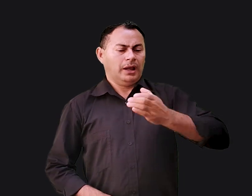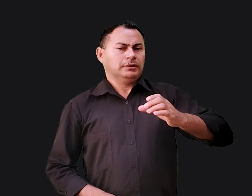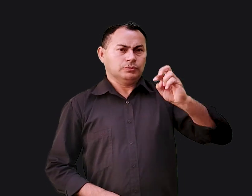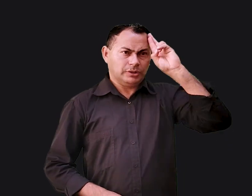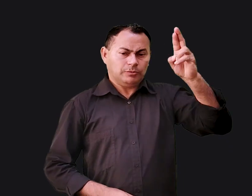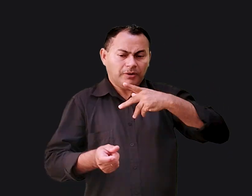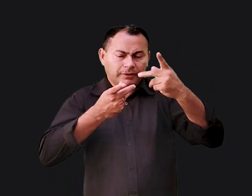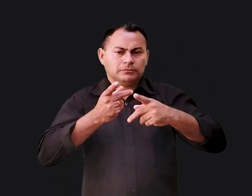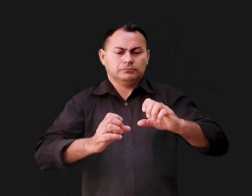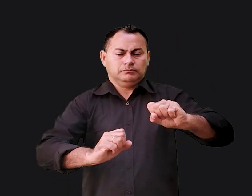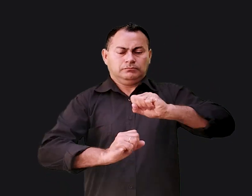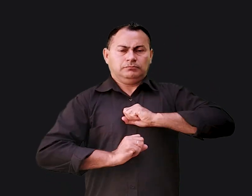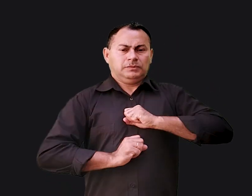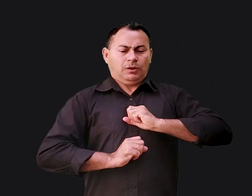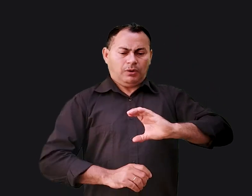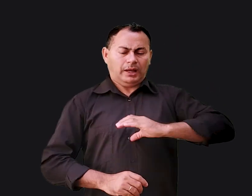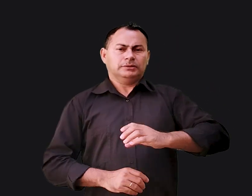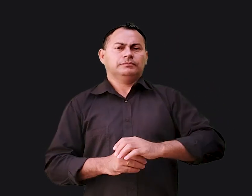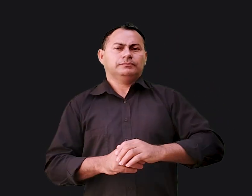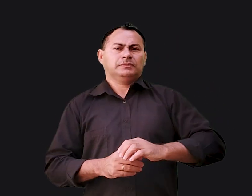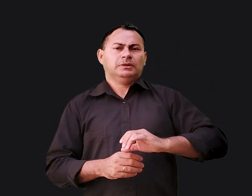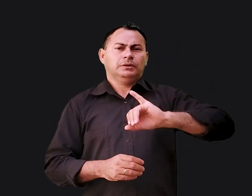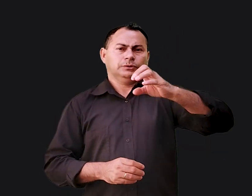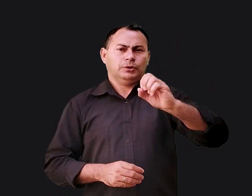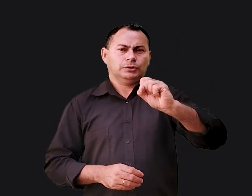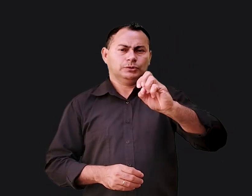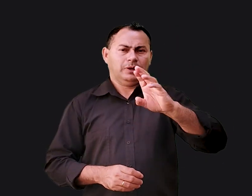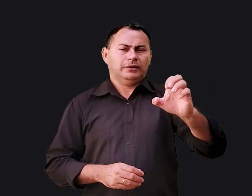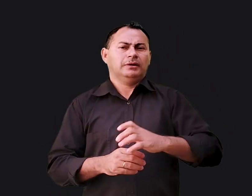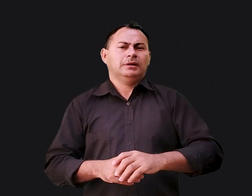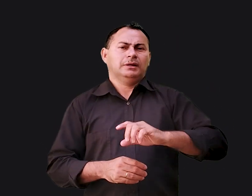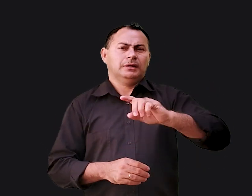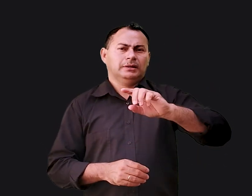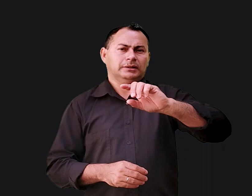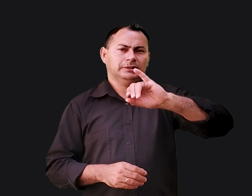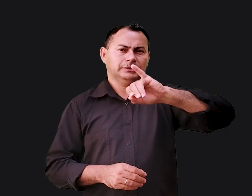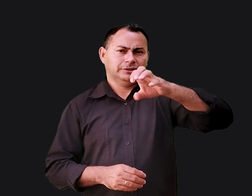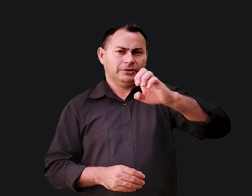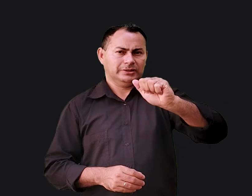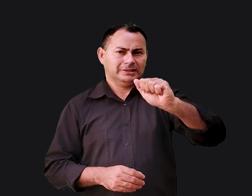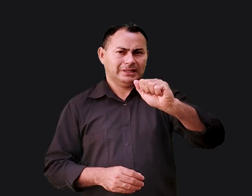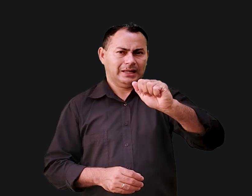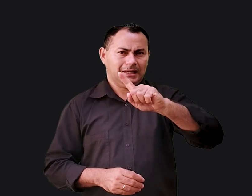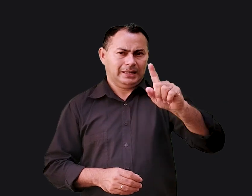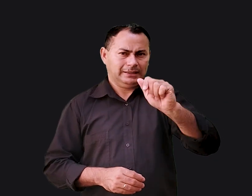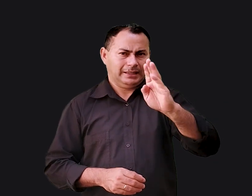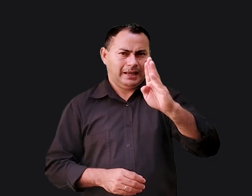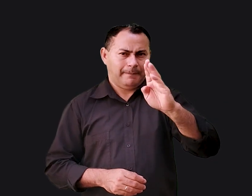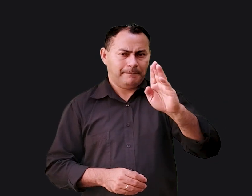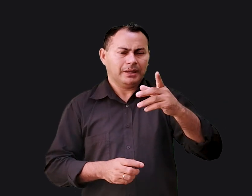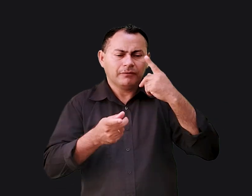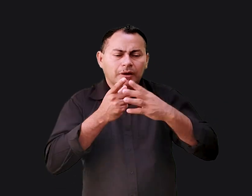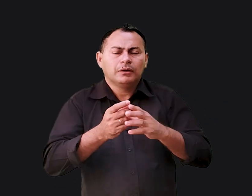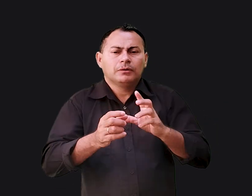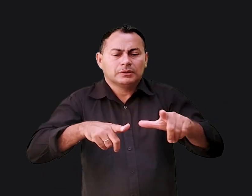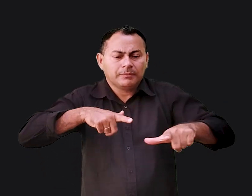Coragem, sumo sacerdote Josué, filho de Jeozadaque. Coragem, ao trabalho, ó povo da